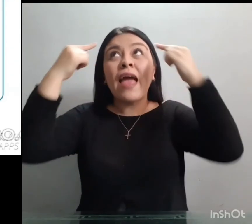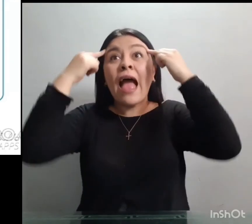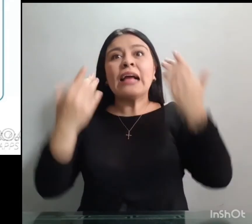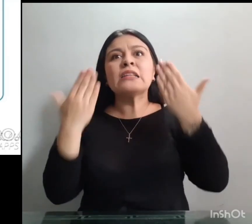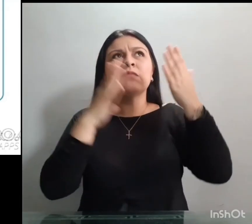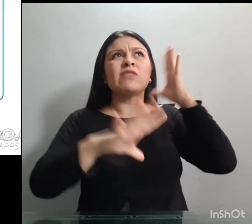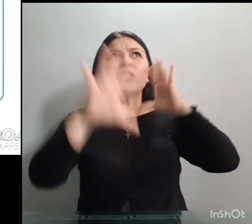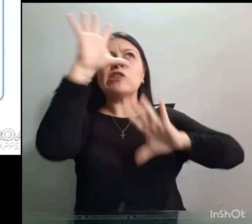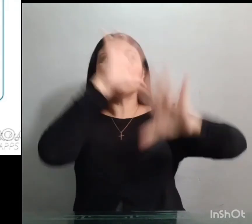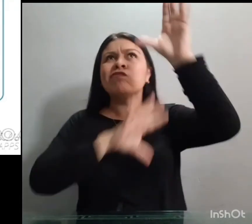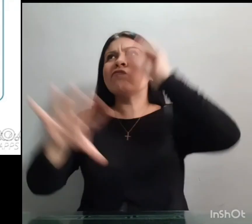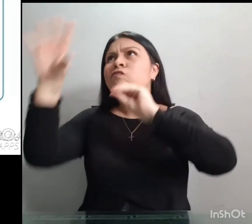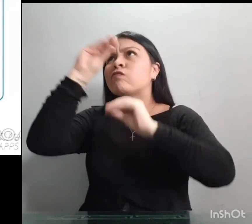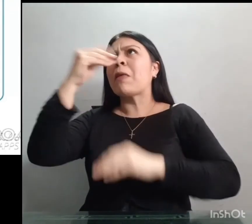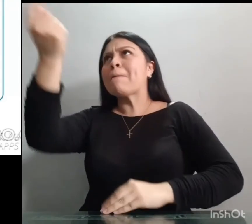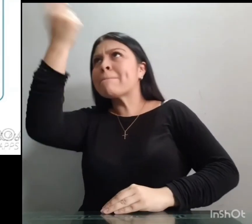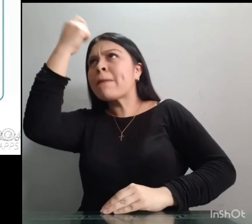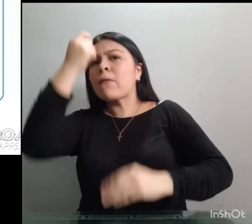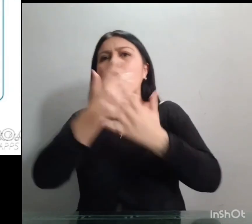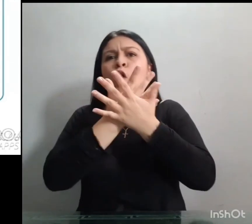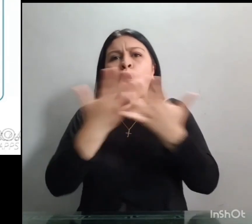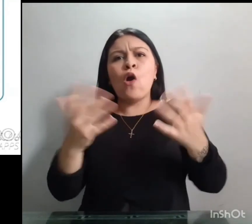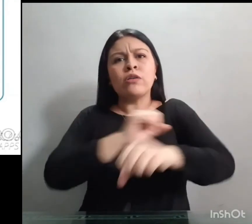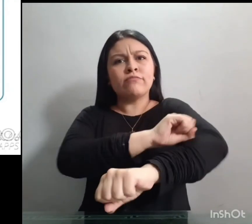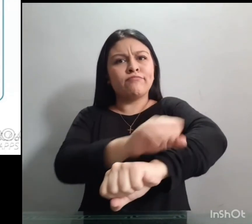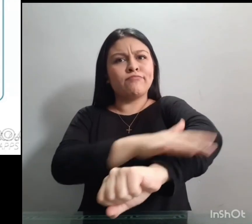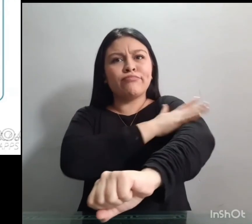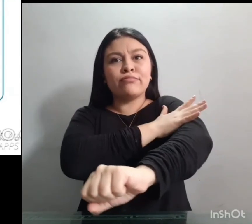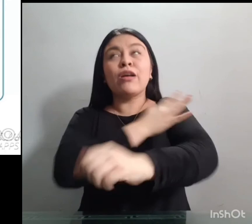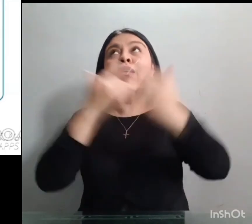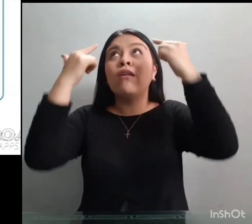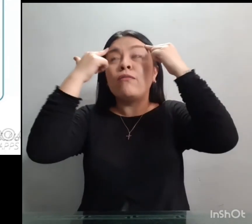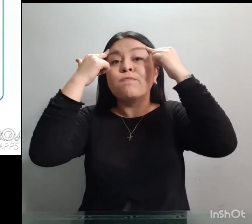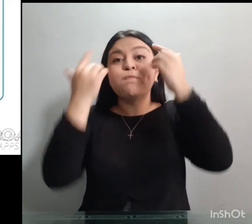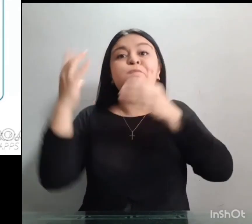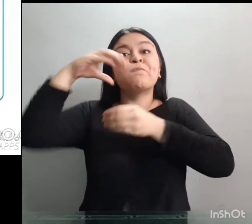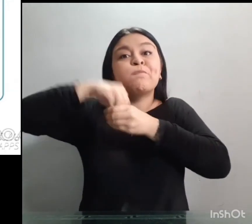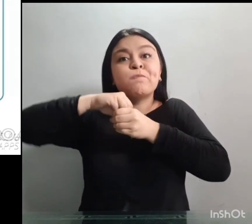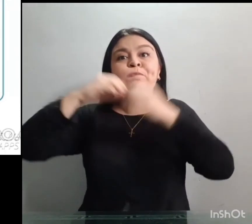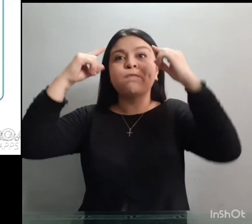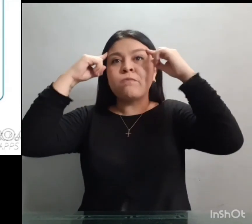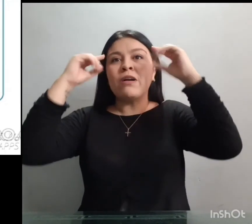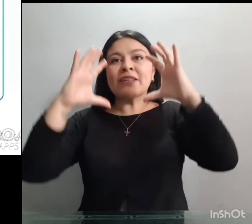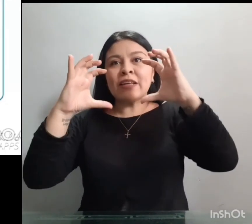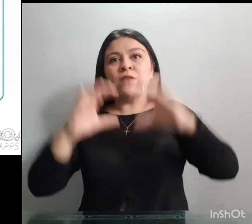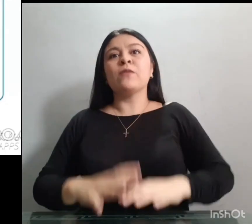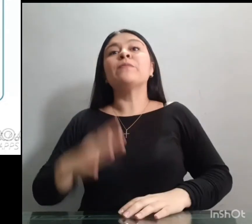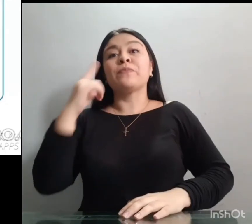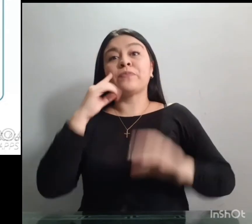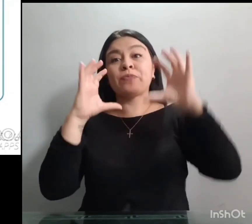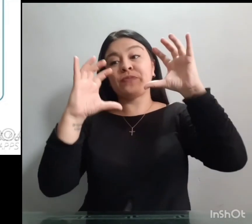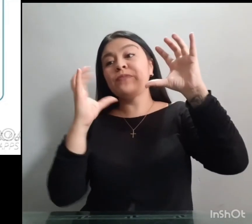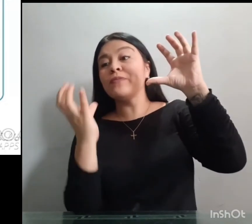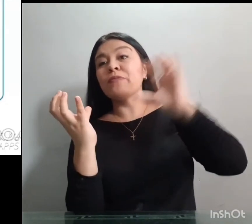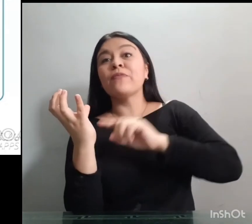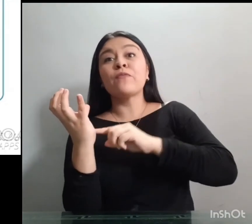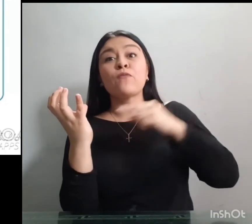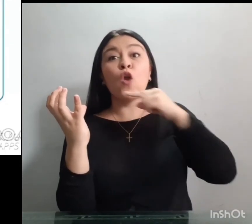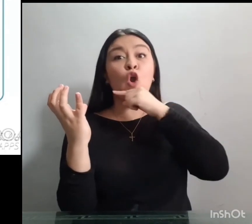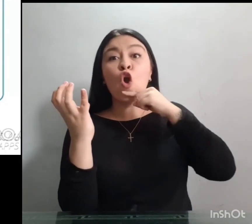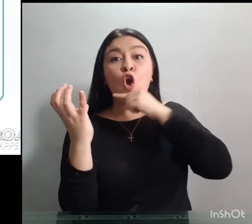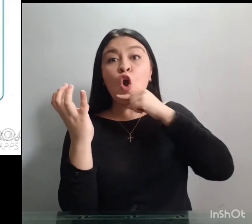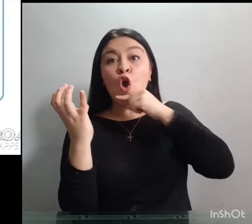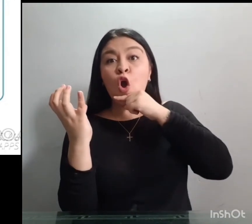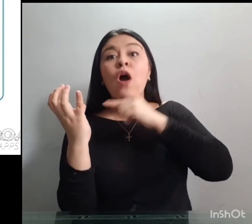de memoria y de emociones. El cerebelo coordina los movimientos del cuerpo